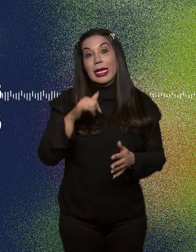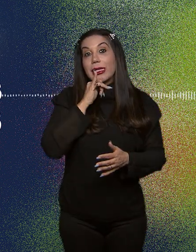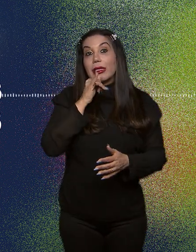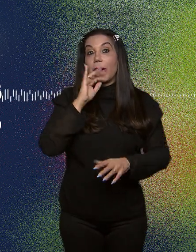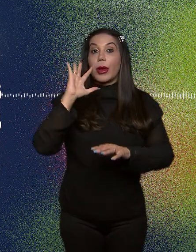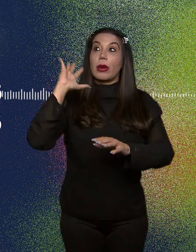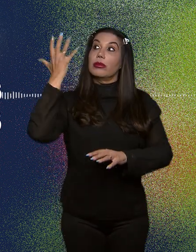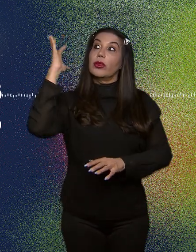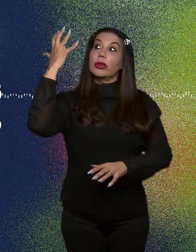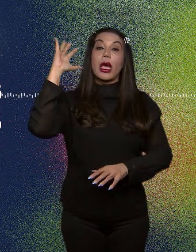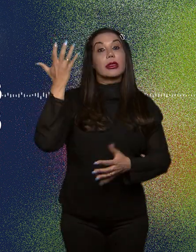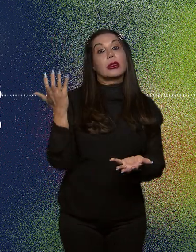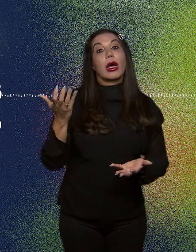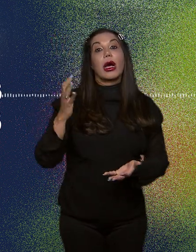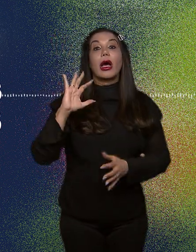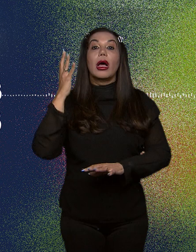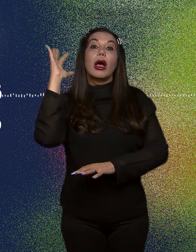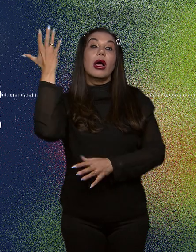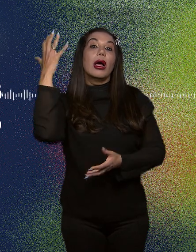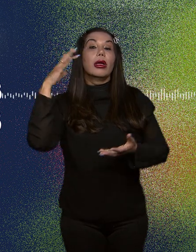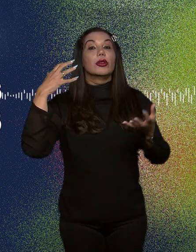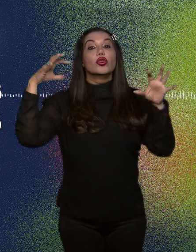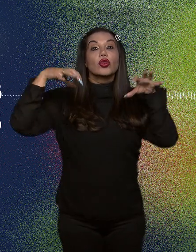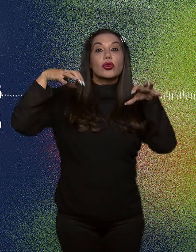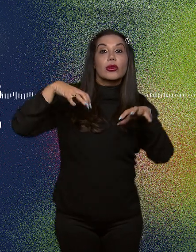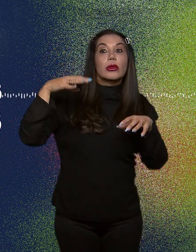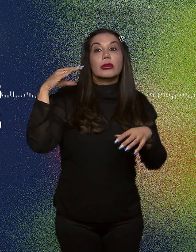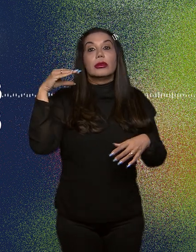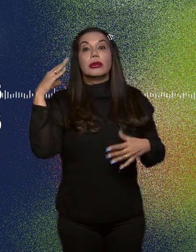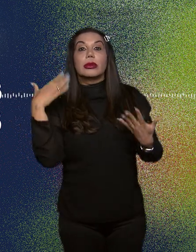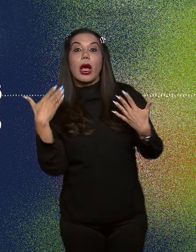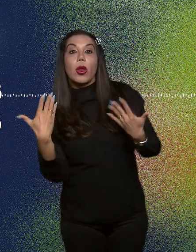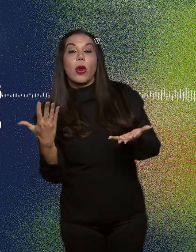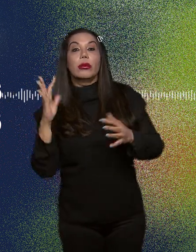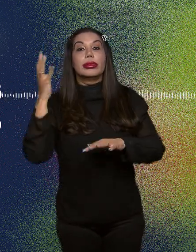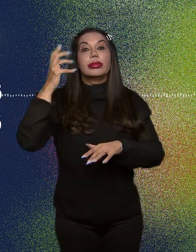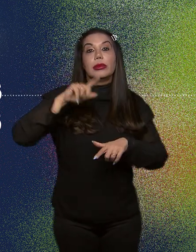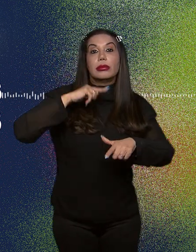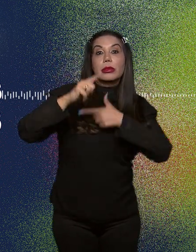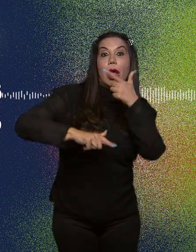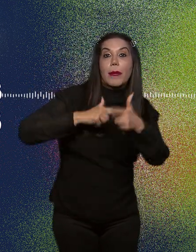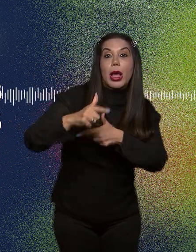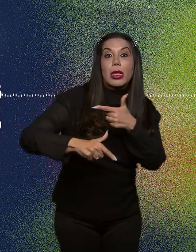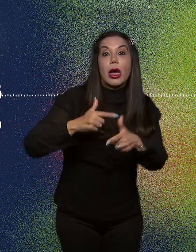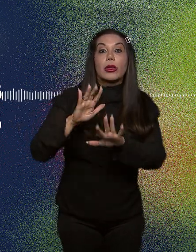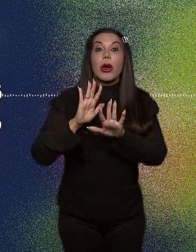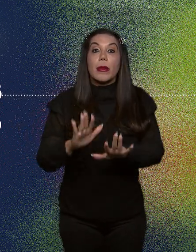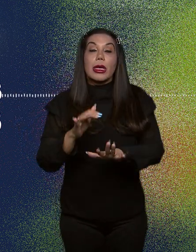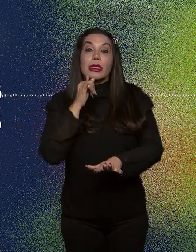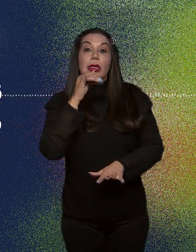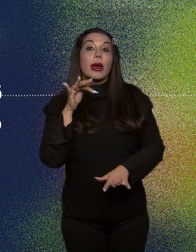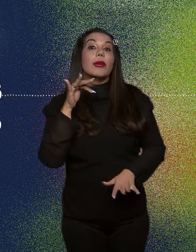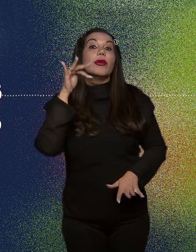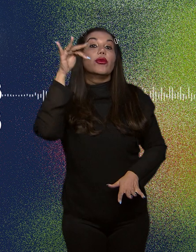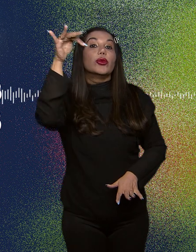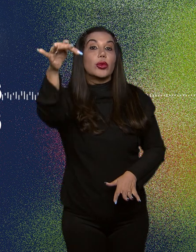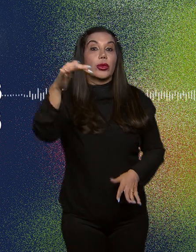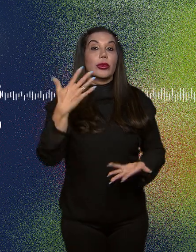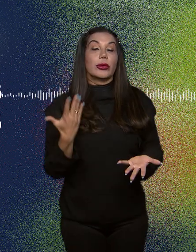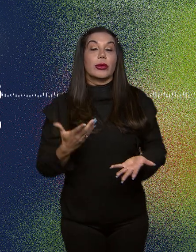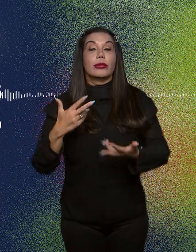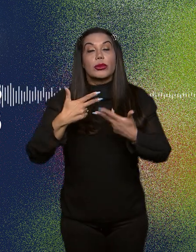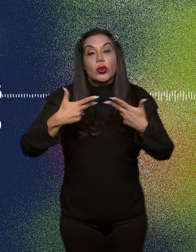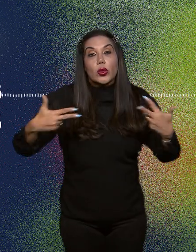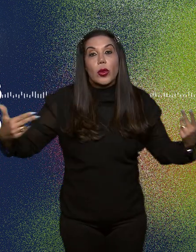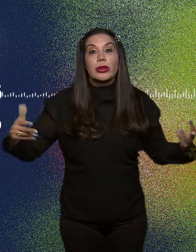das mudanças climáticas, na maneira como a gente vem trabalhando, produzindo mais do mesmo, talvez não seja interessante para o futuro. A gente